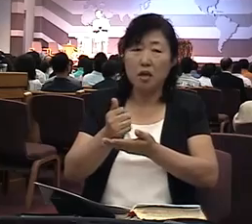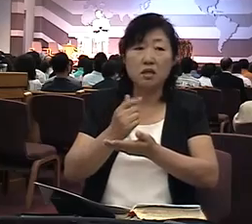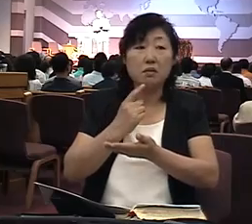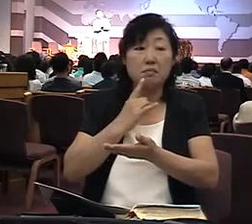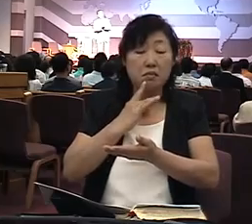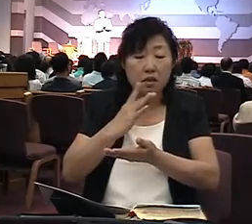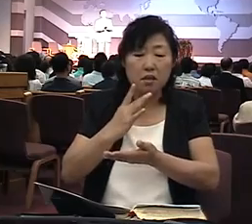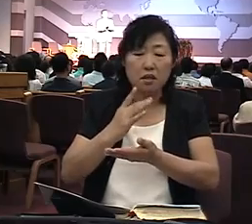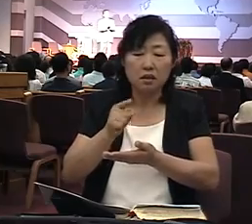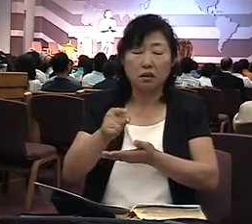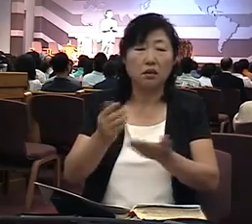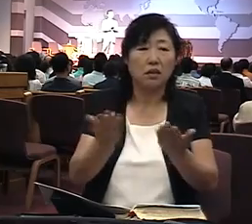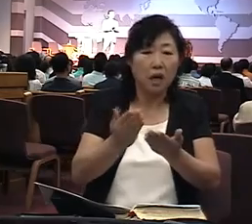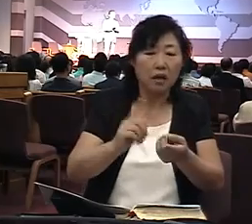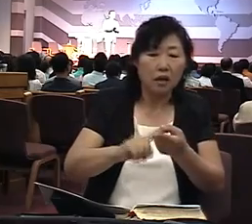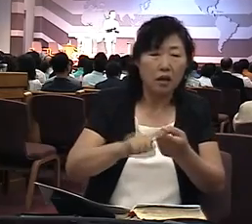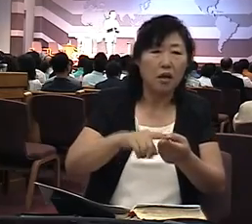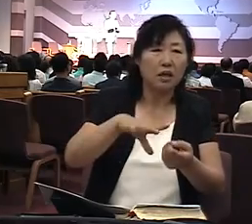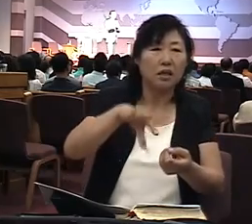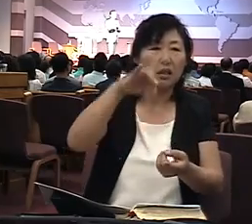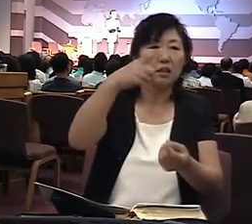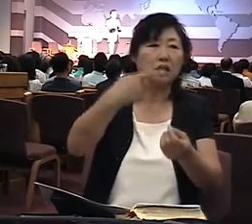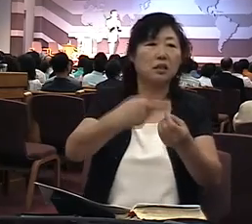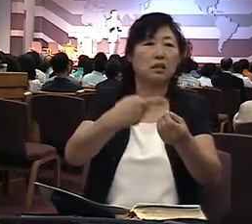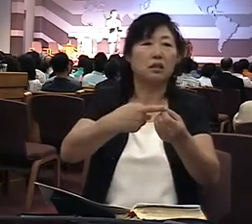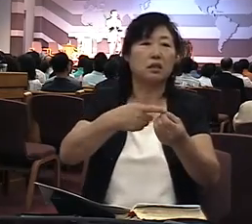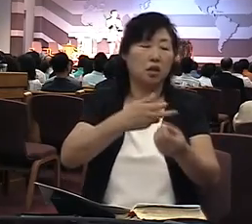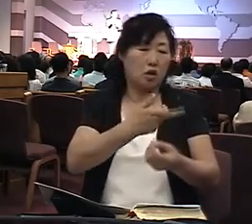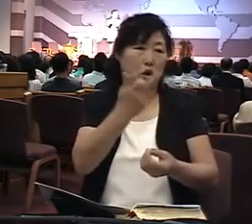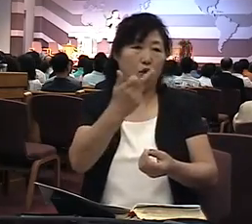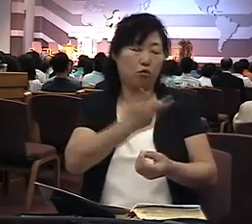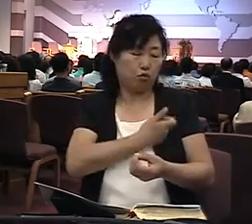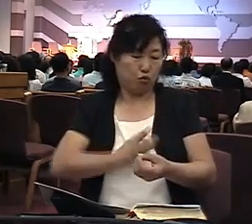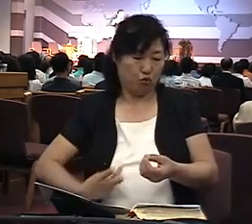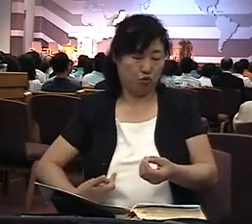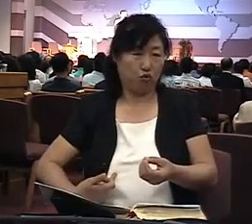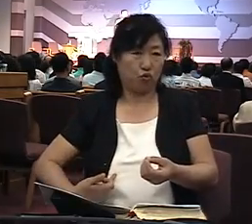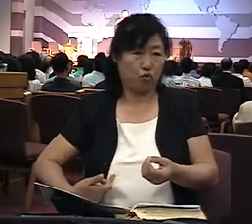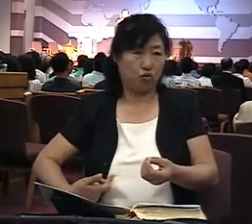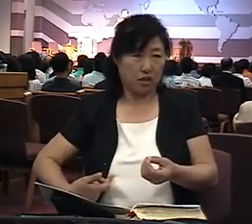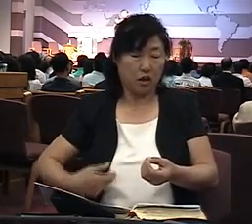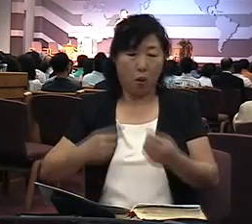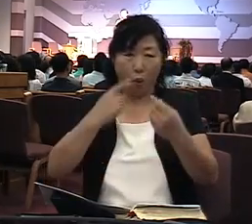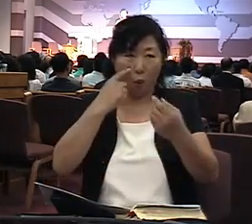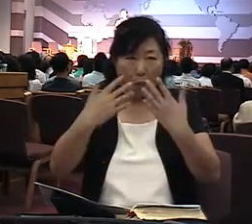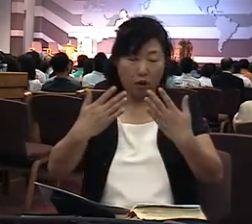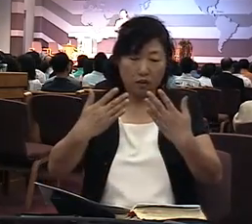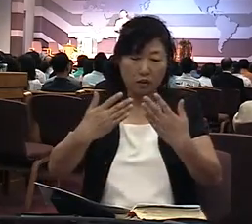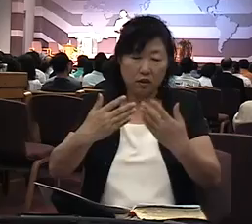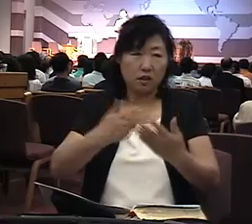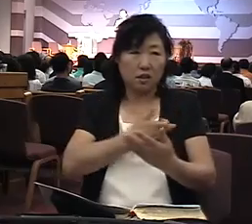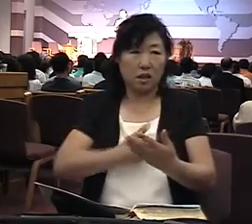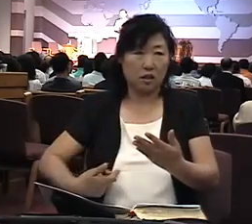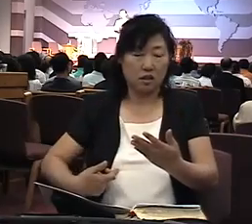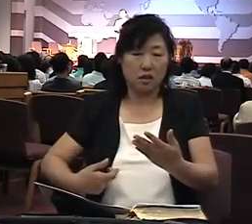사역의 프라이어리티는, 우선순위는 12 제자, 소수 확고한 제자들을 세우는 데 있었습니다.